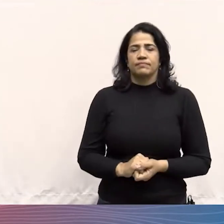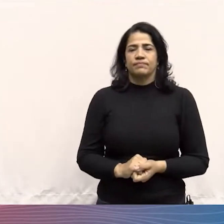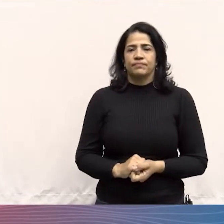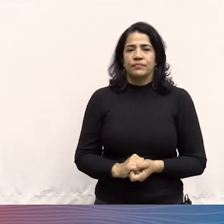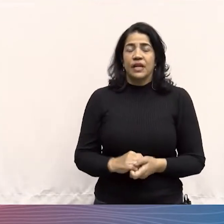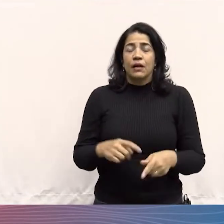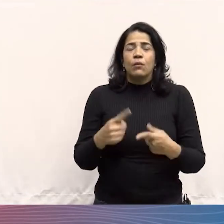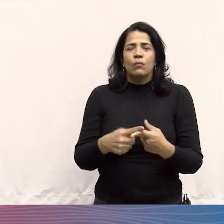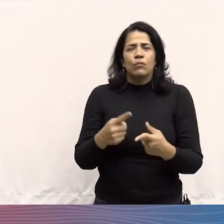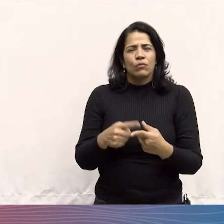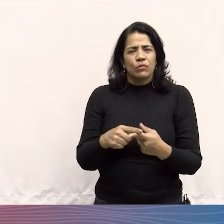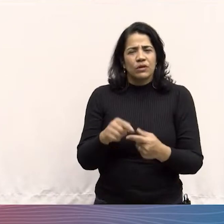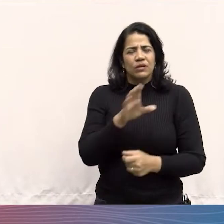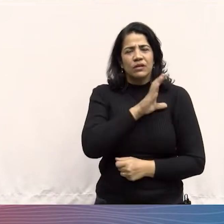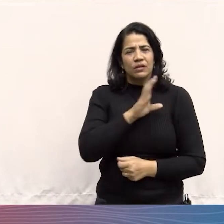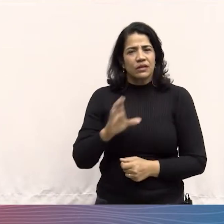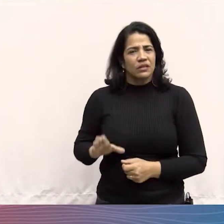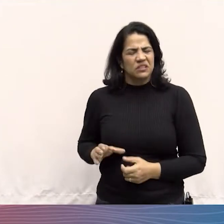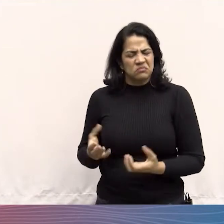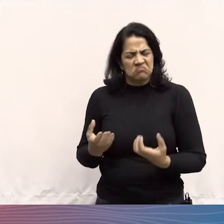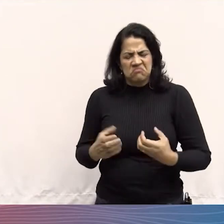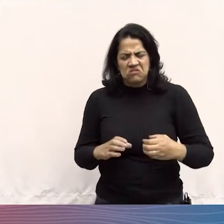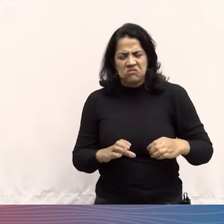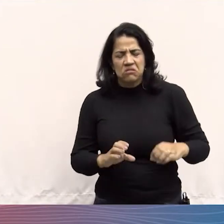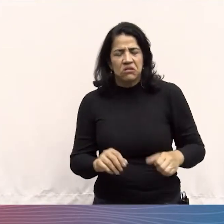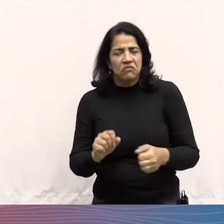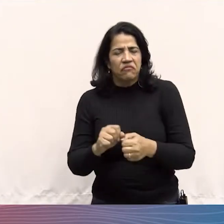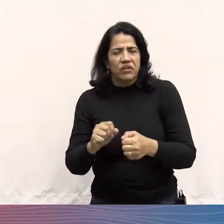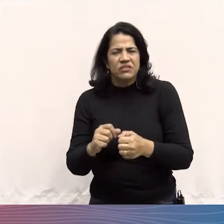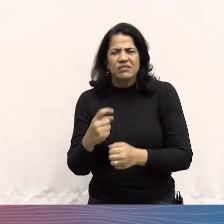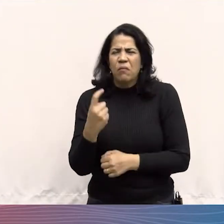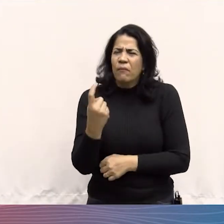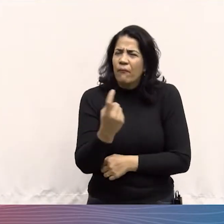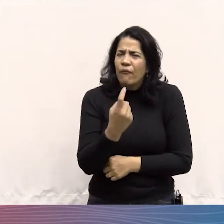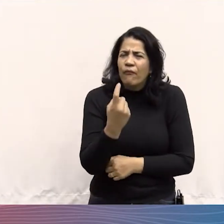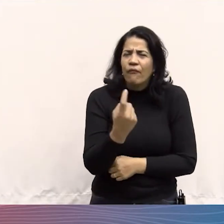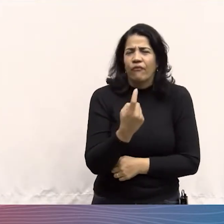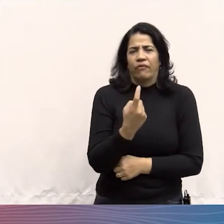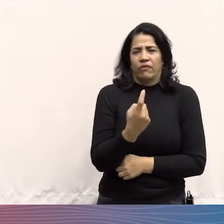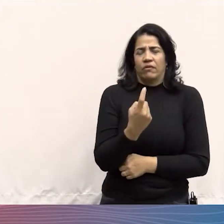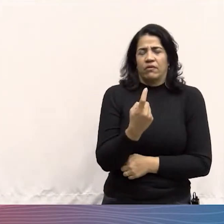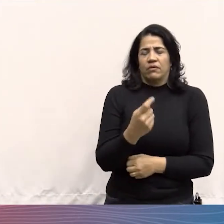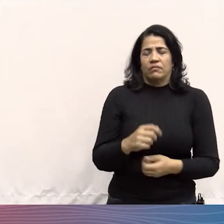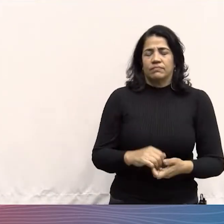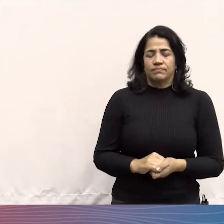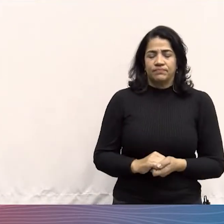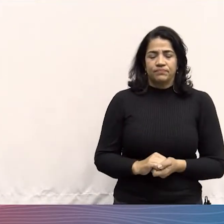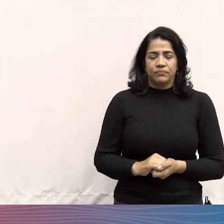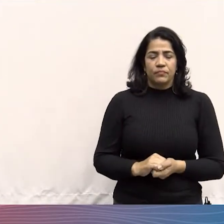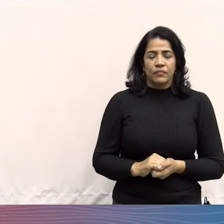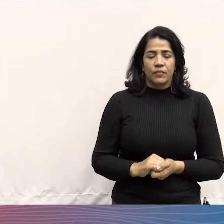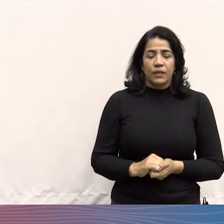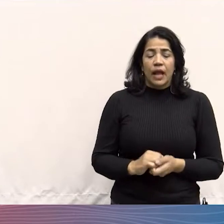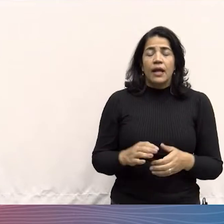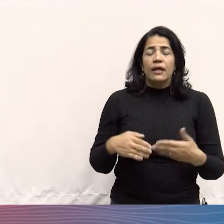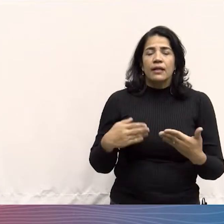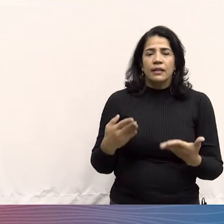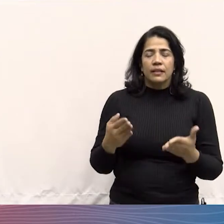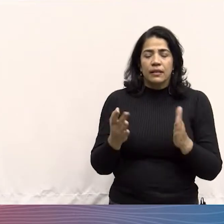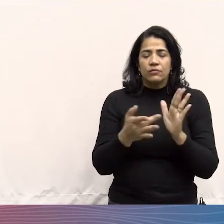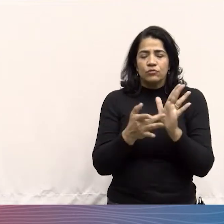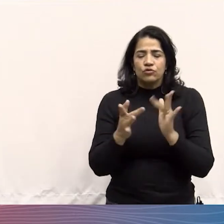que eu vou ter uma comissão que Pai me deu, mas eu também te digo: edificarei a minha